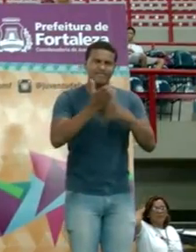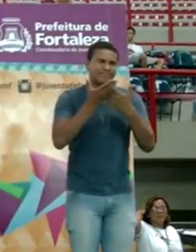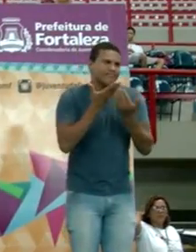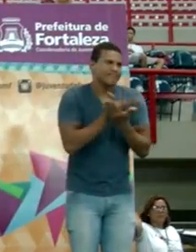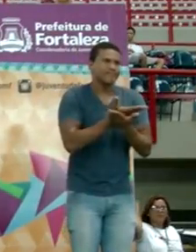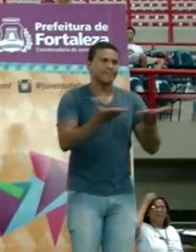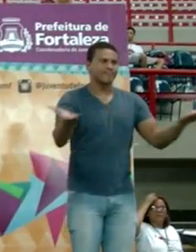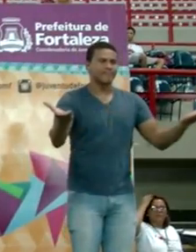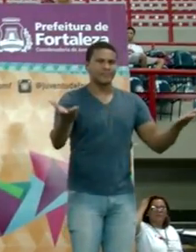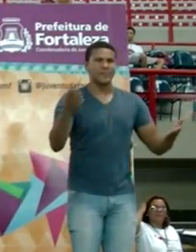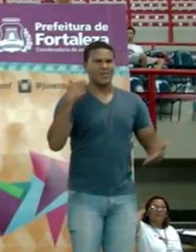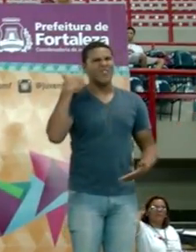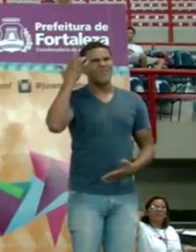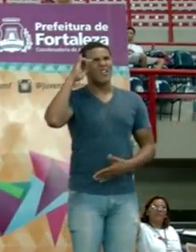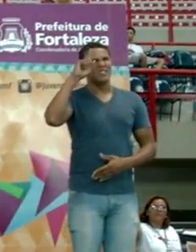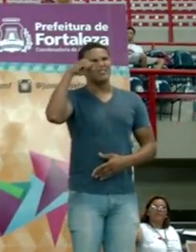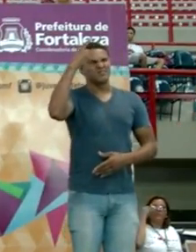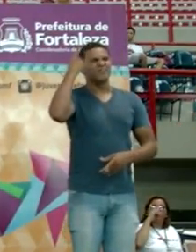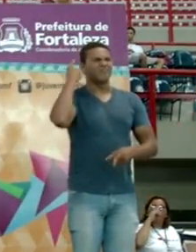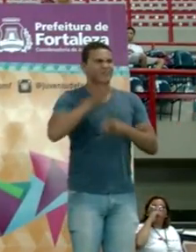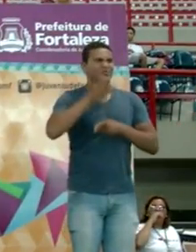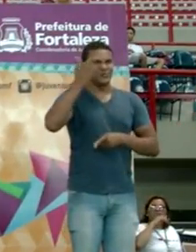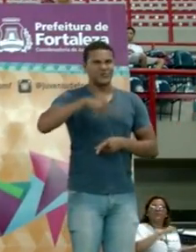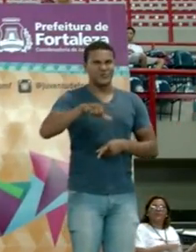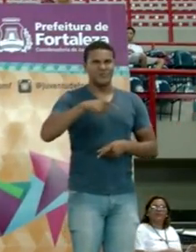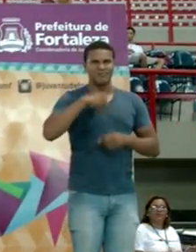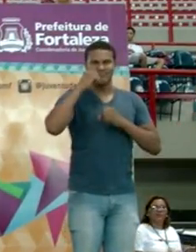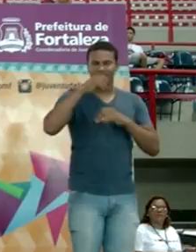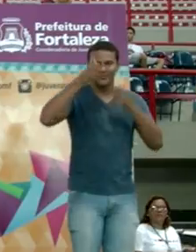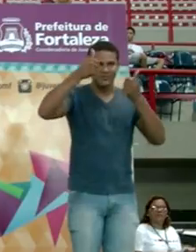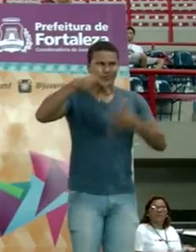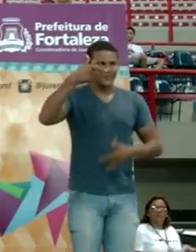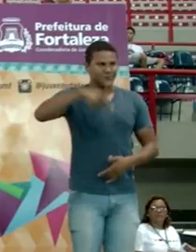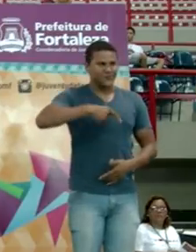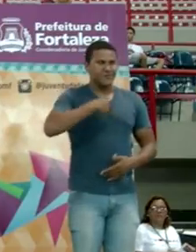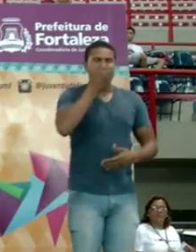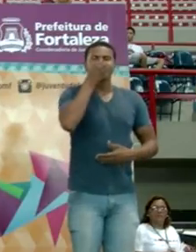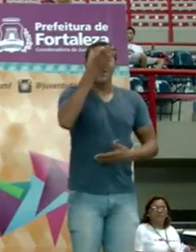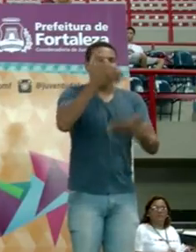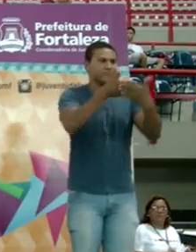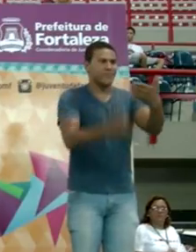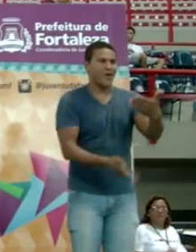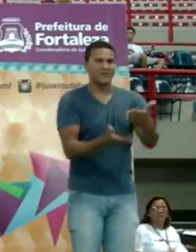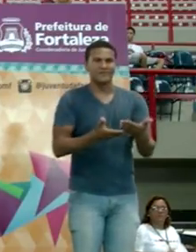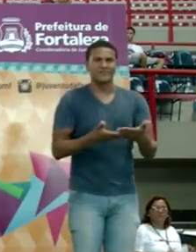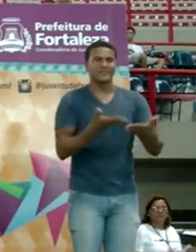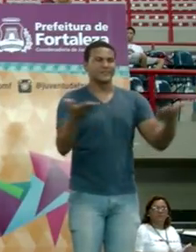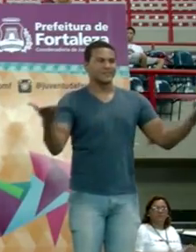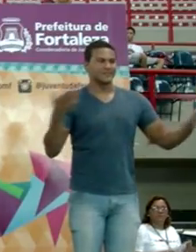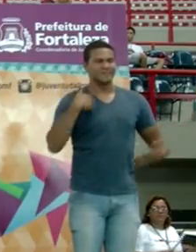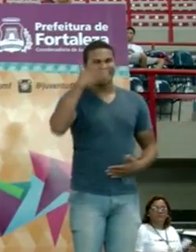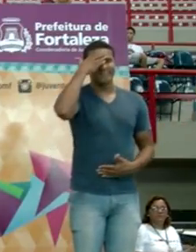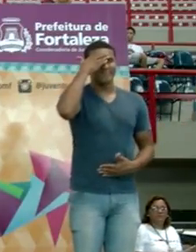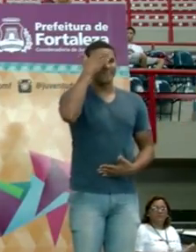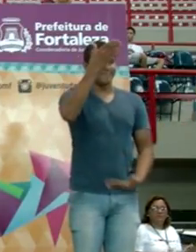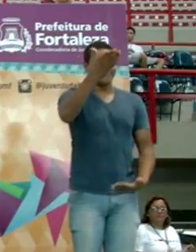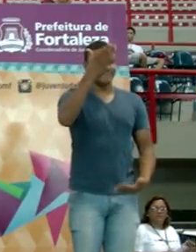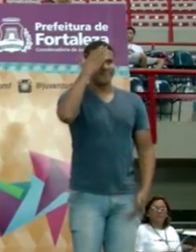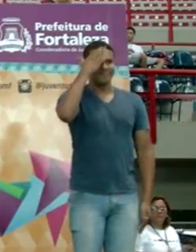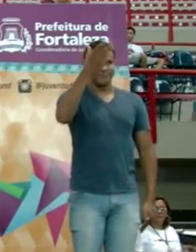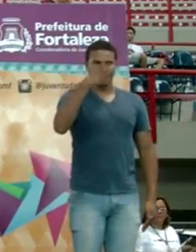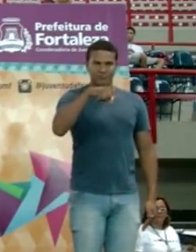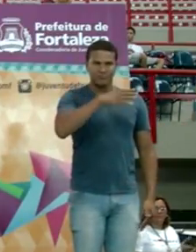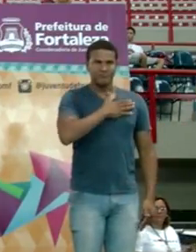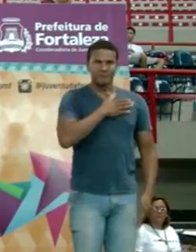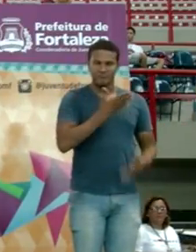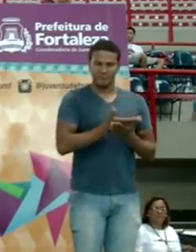Eu acho que eu não encontro vocês até o Enem. Boa prova aí para todos. Espero que tenham... Obrigado. Espero que tenham gostado aí da